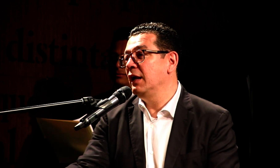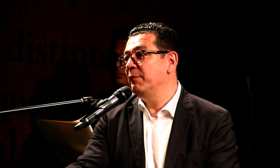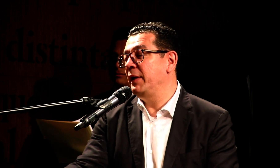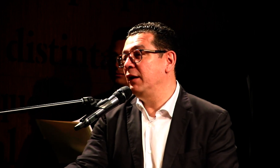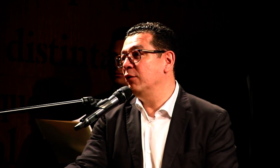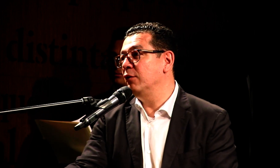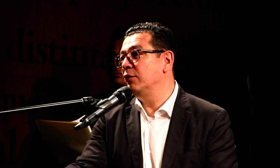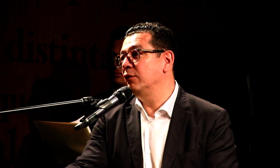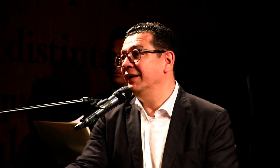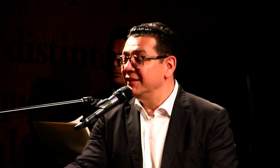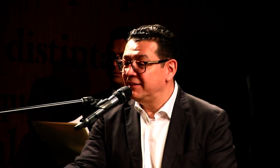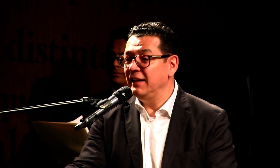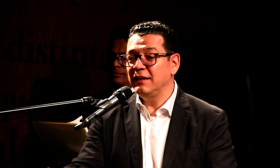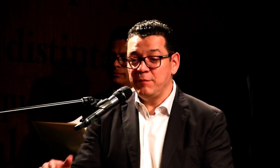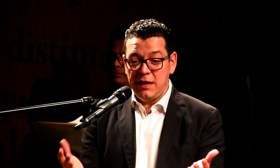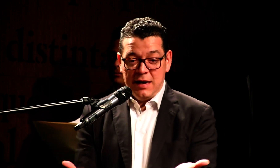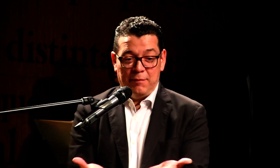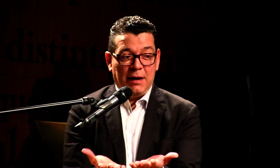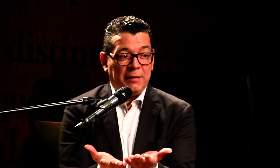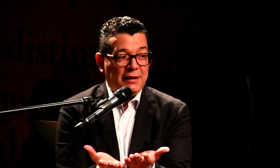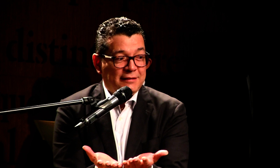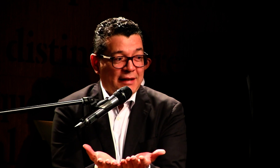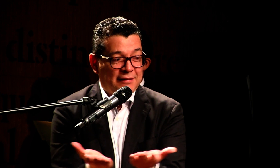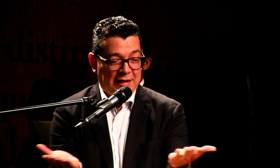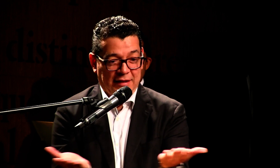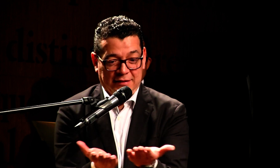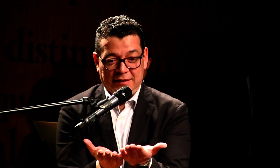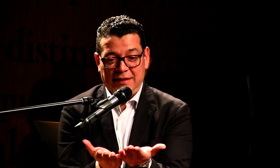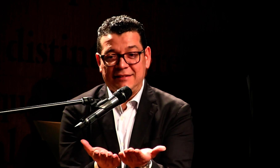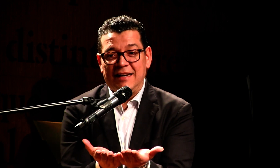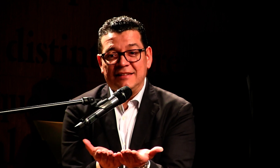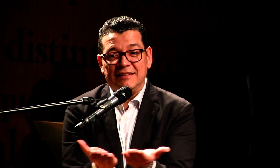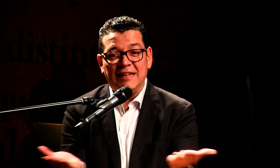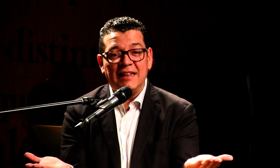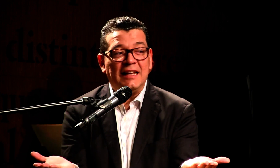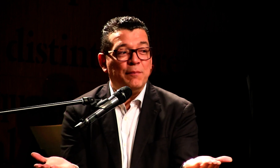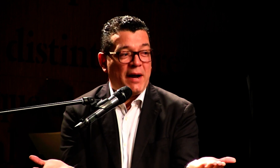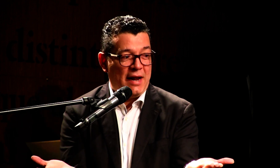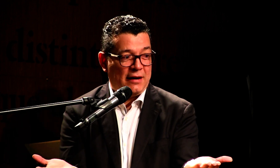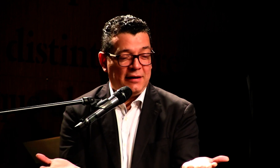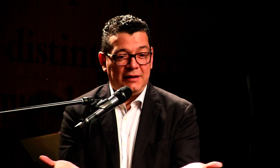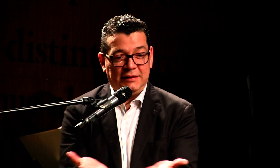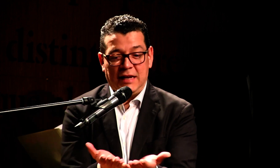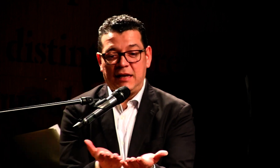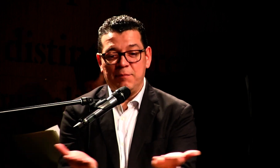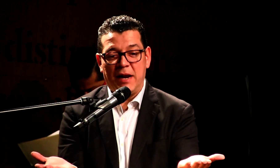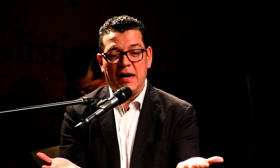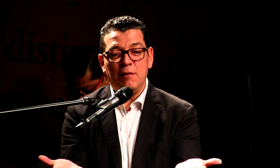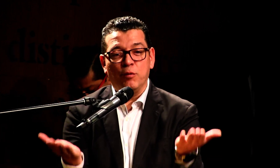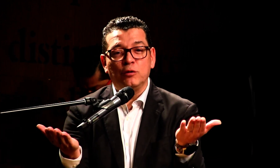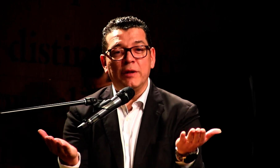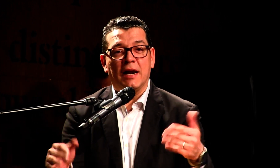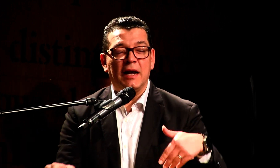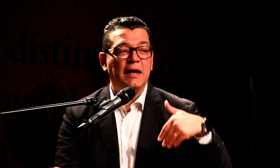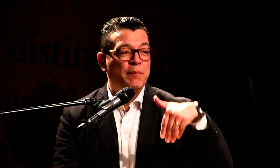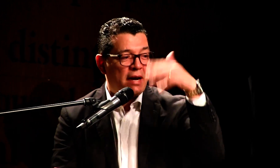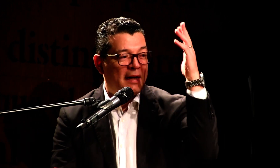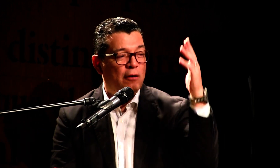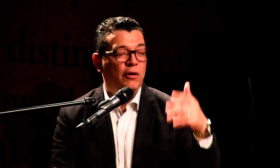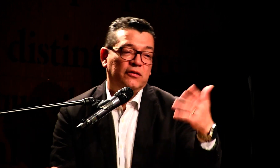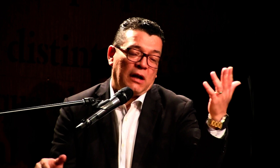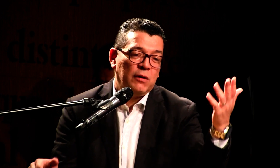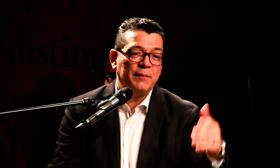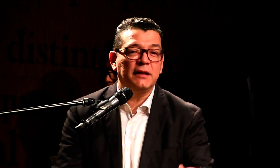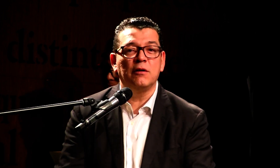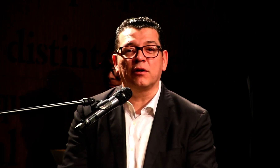favoritos, pero Sen también hablaba de esta necesidad de equiparar de equiparar el punto de arranque para